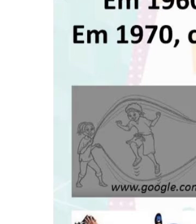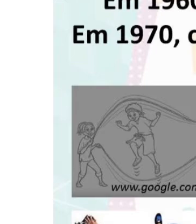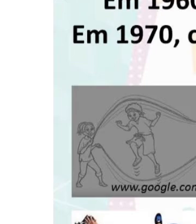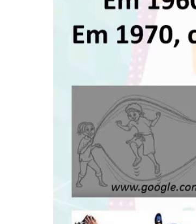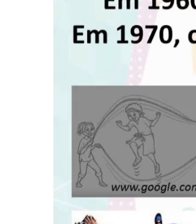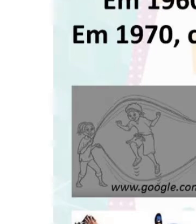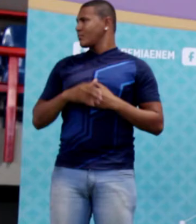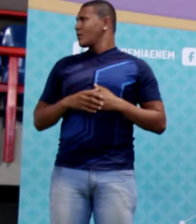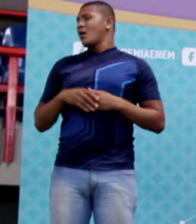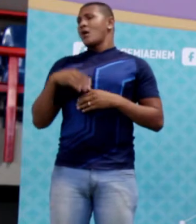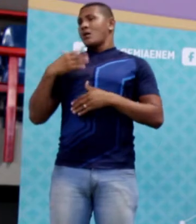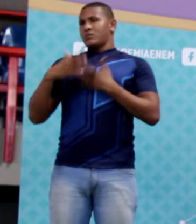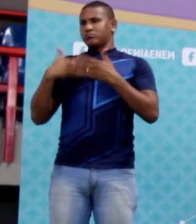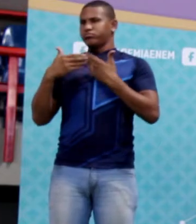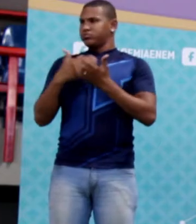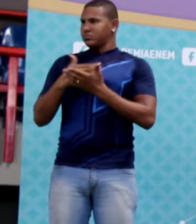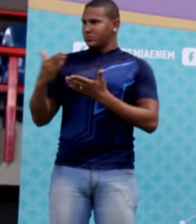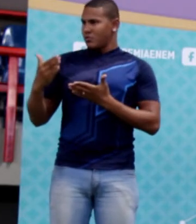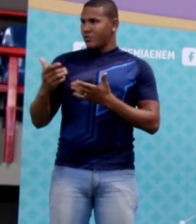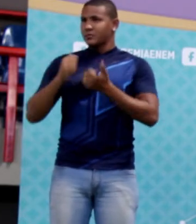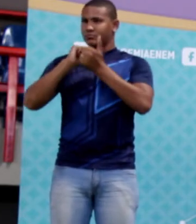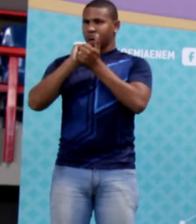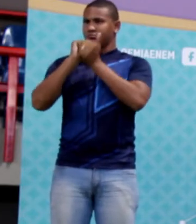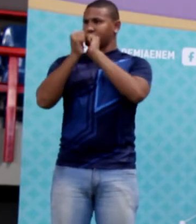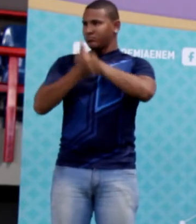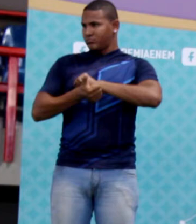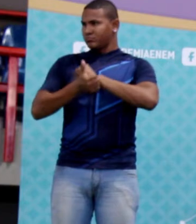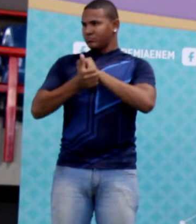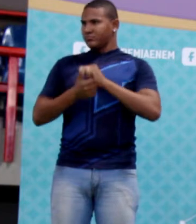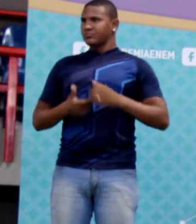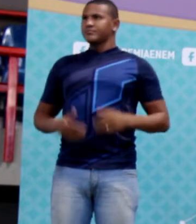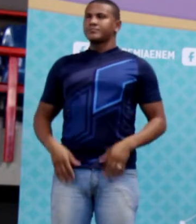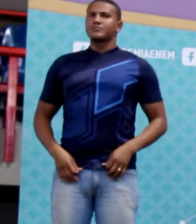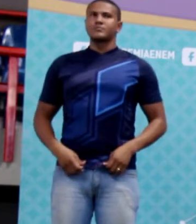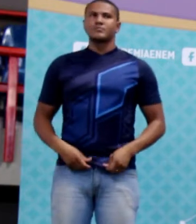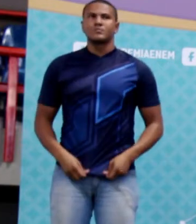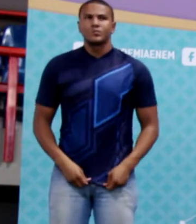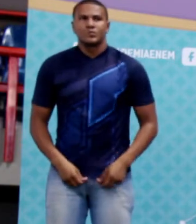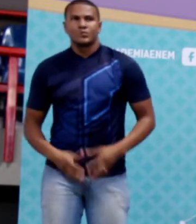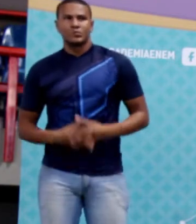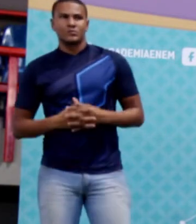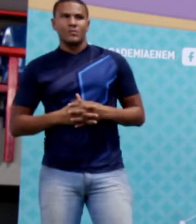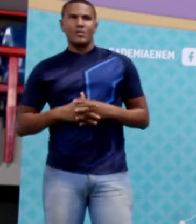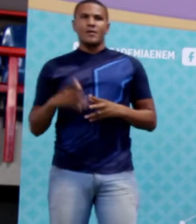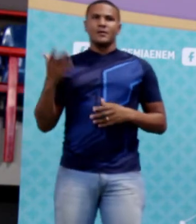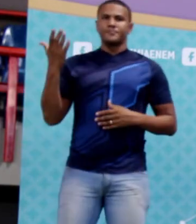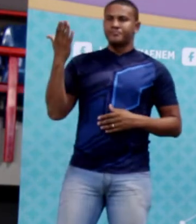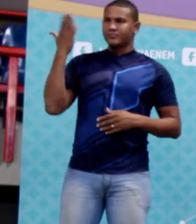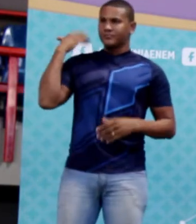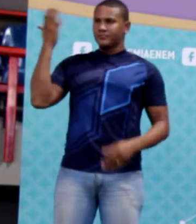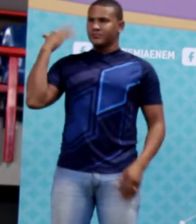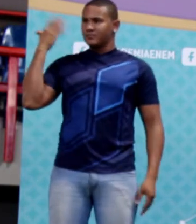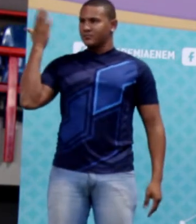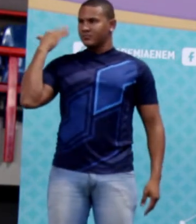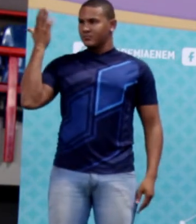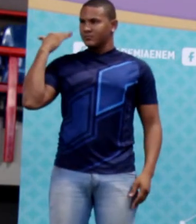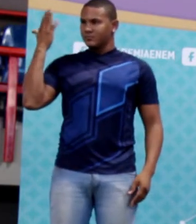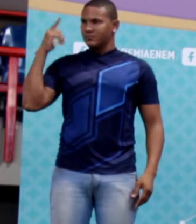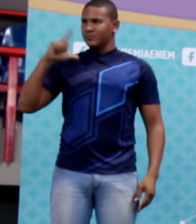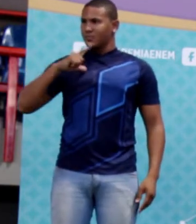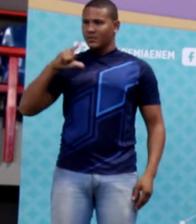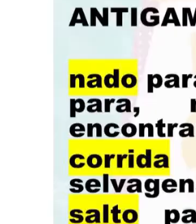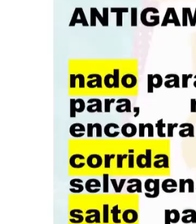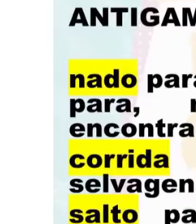se desenvolvendo. Bom, então resumindo, acompanhe. Antigamente, nós tínhamos o nado